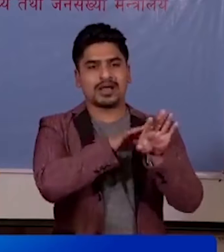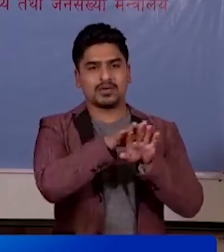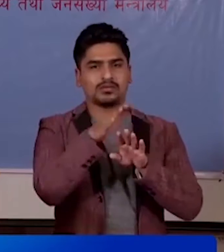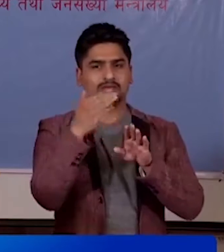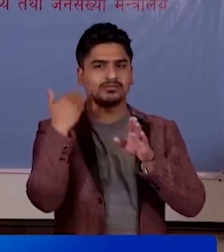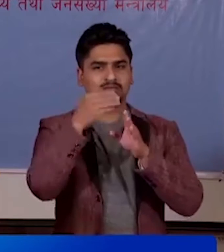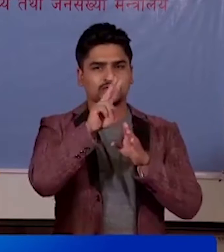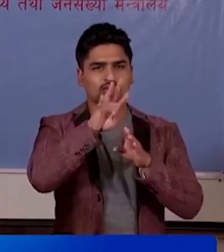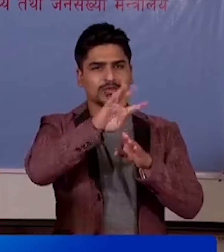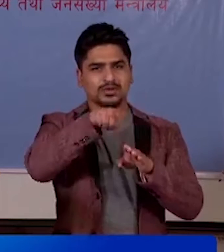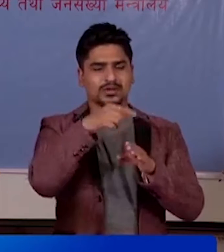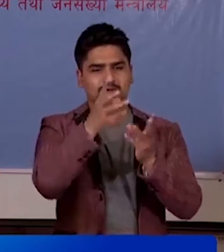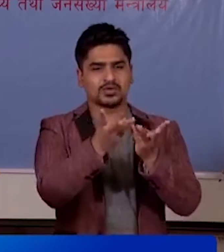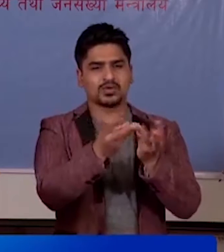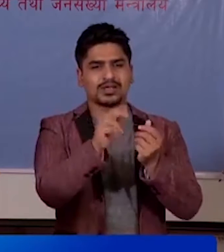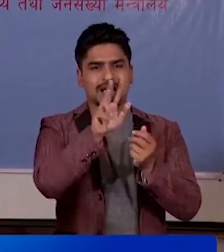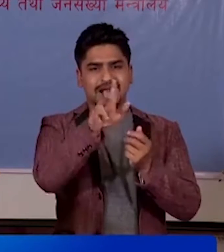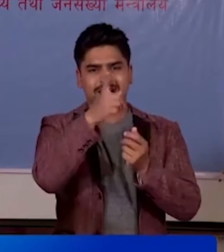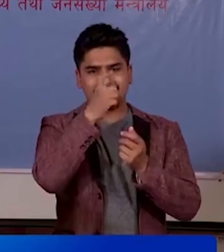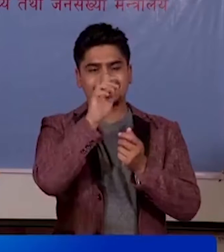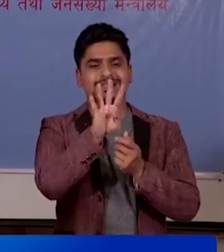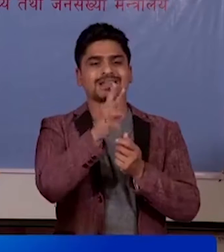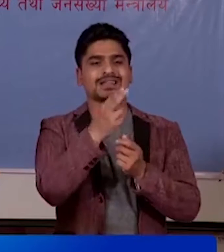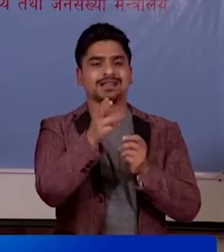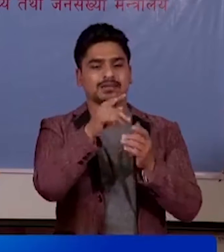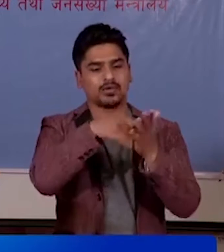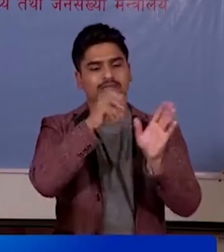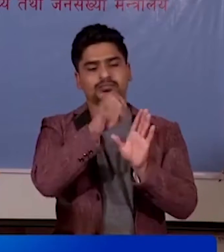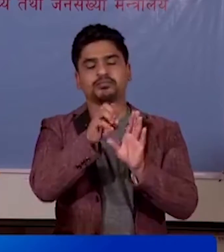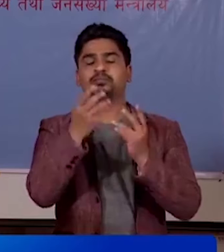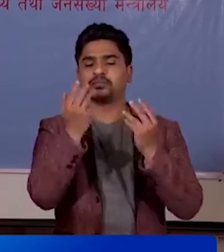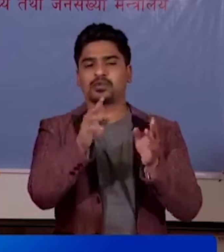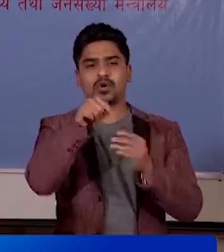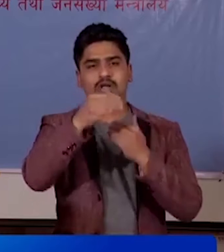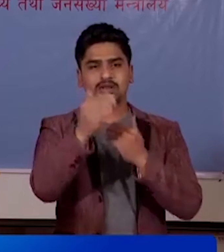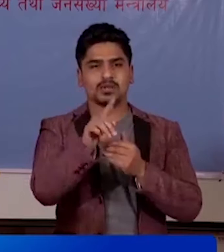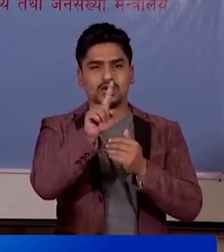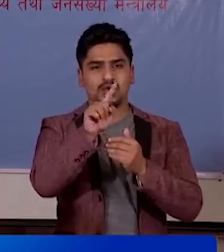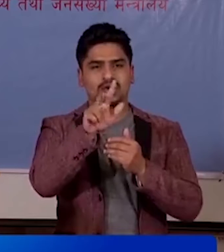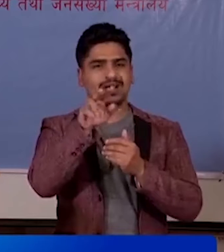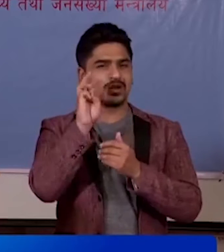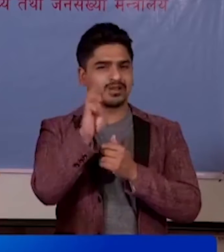गत 24 घण्टाको सङ्ख्या 804 जना छ। यसरी हालसम्म